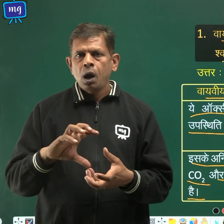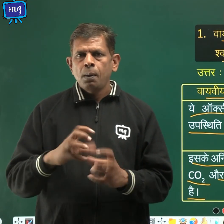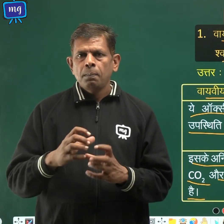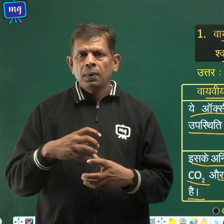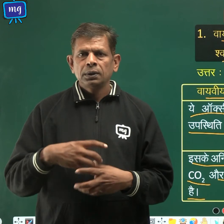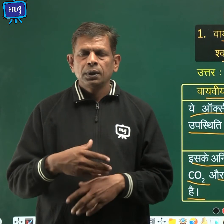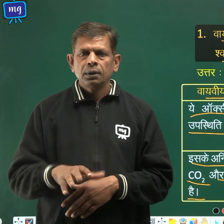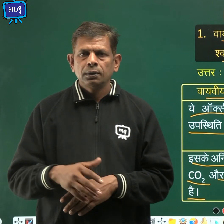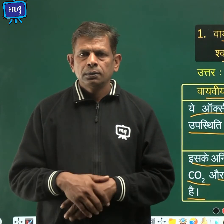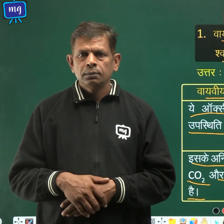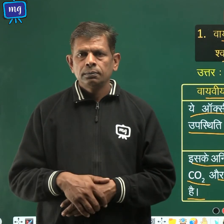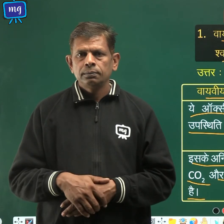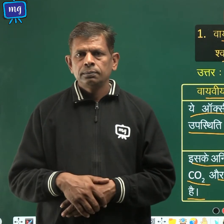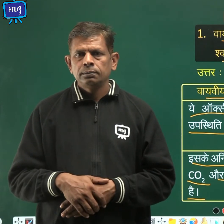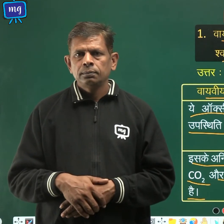हैं,